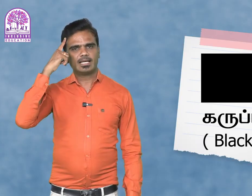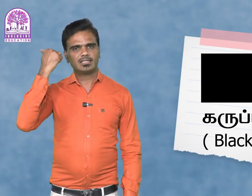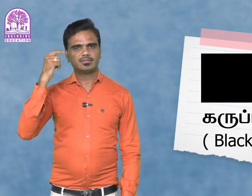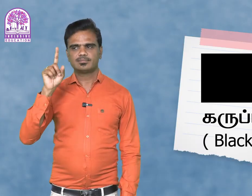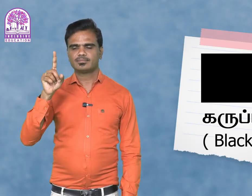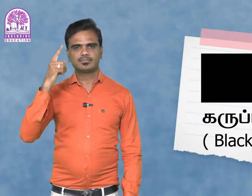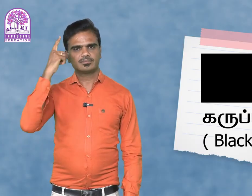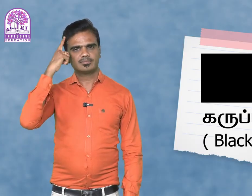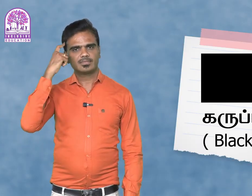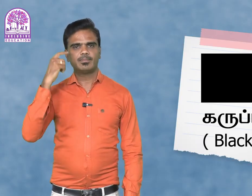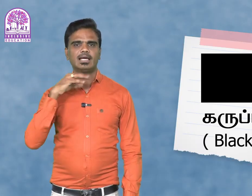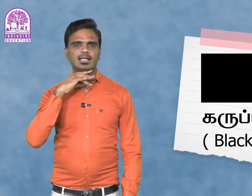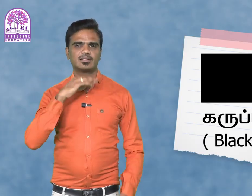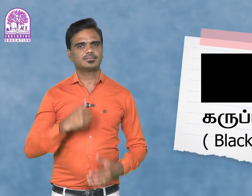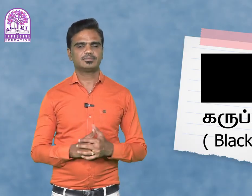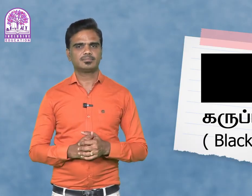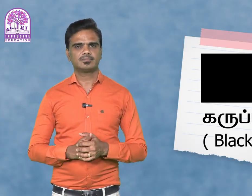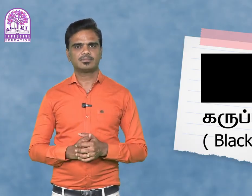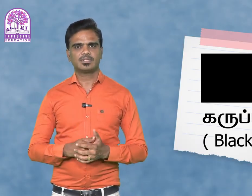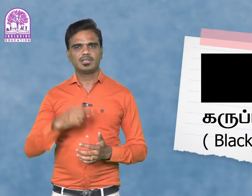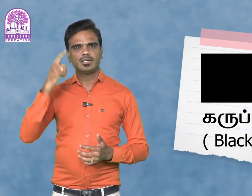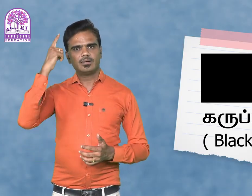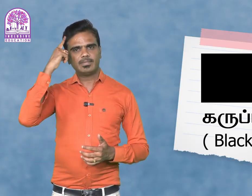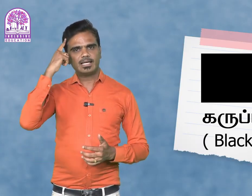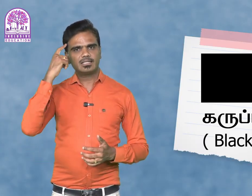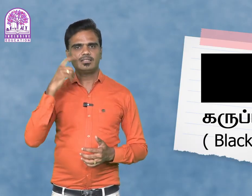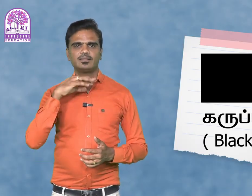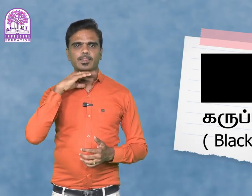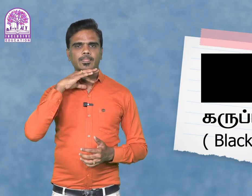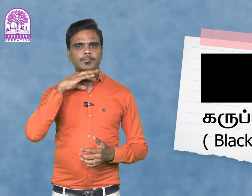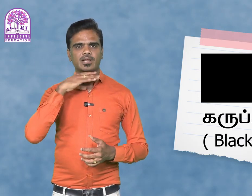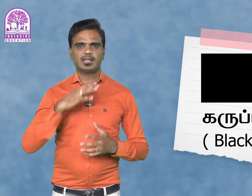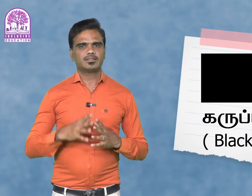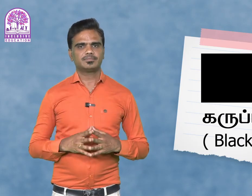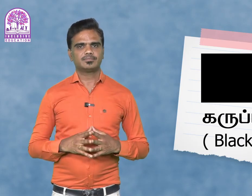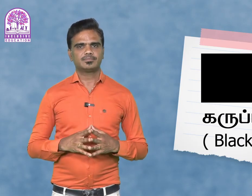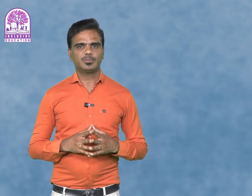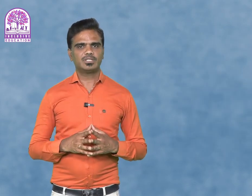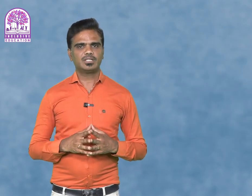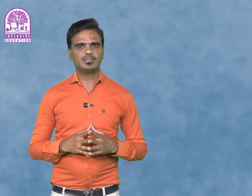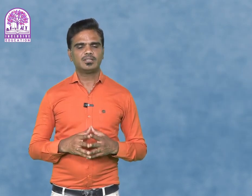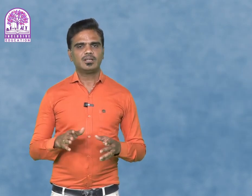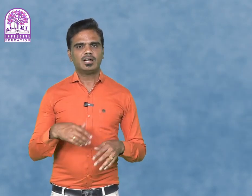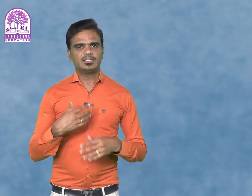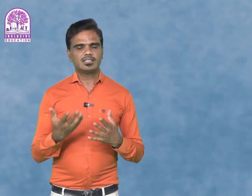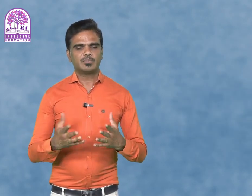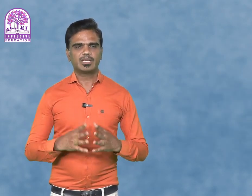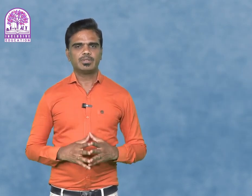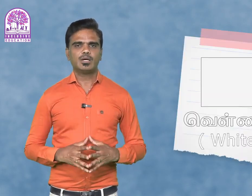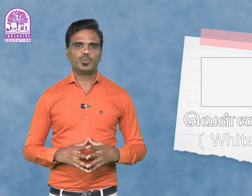பிளாக். பிளாக் கலர், பிளாக்கு கலர். புரியுதுங்களா? அடுத்து என்ன செய்ய போகிறீங்க அப்படின்னா,